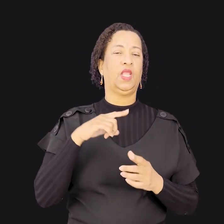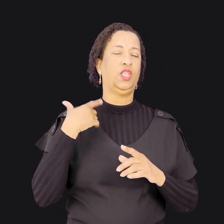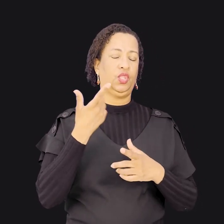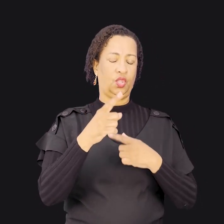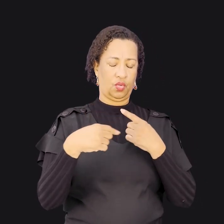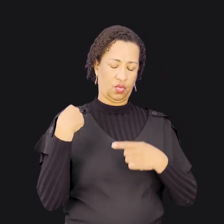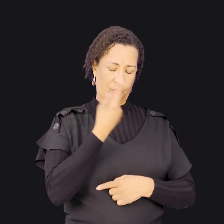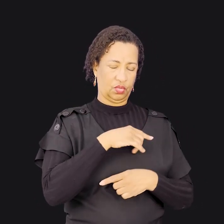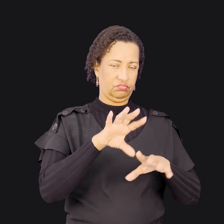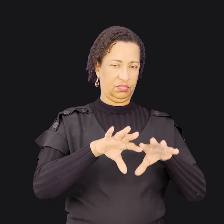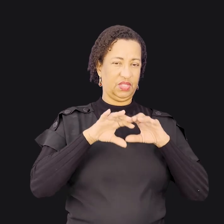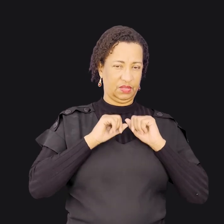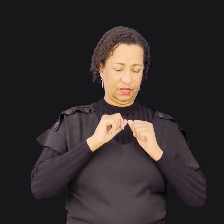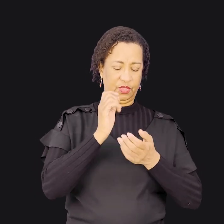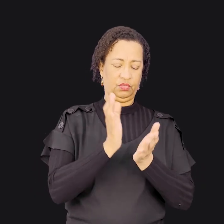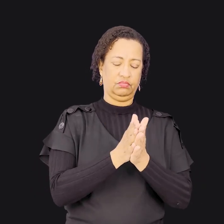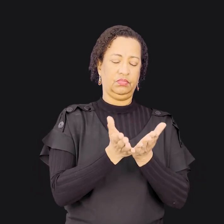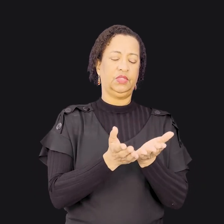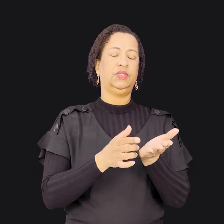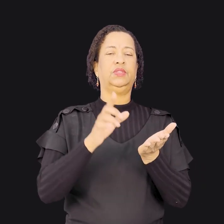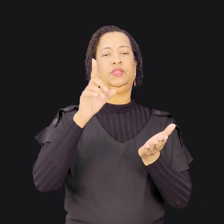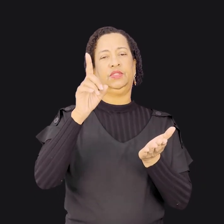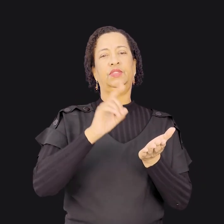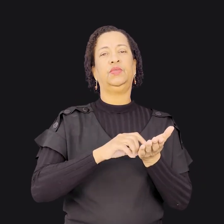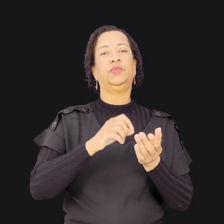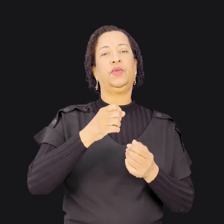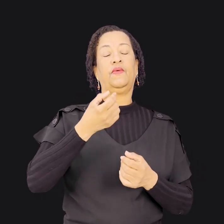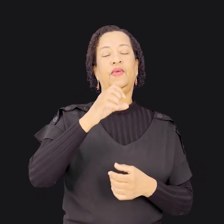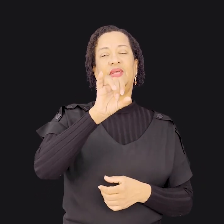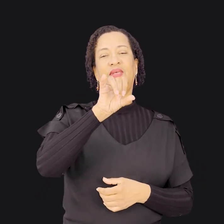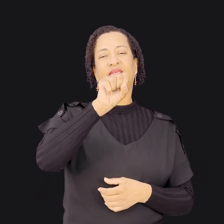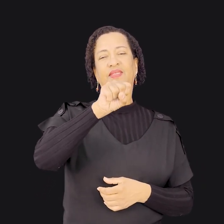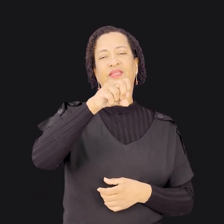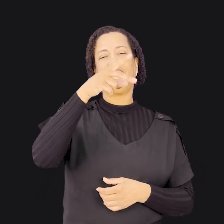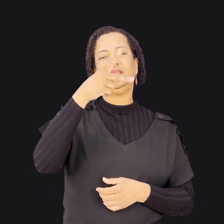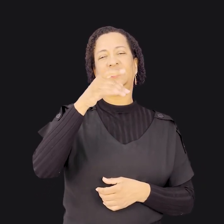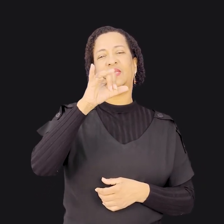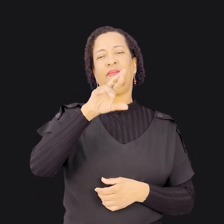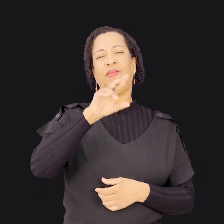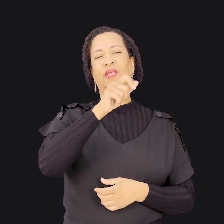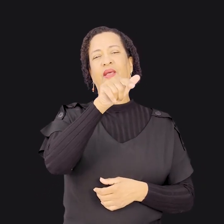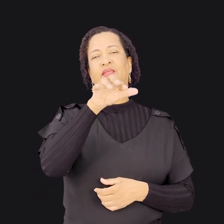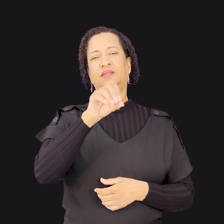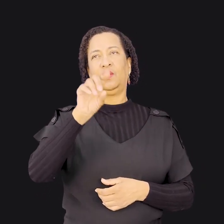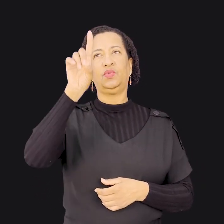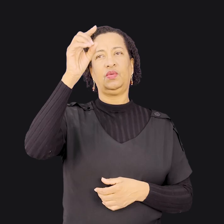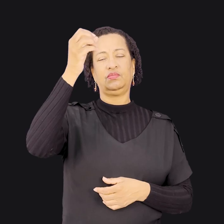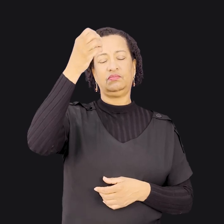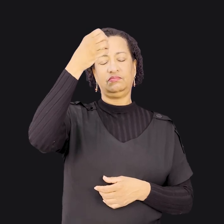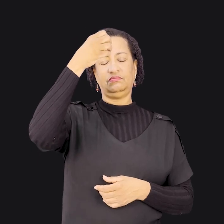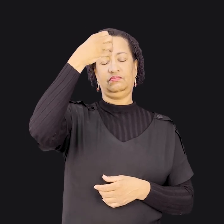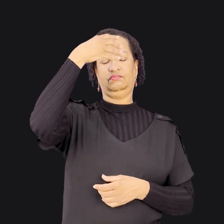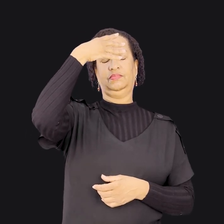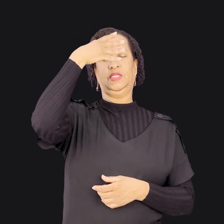recebemos as Escrituras de Deus através de um processo chamado inspiração. A palavra que Paulo usa para inspiração